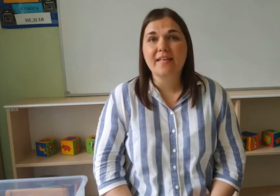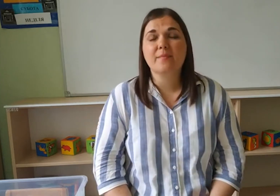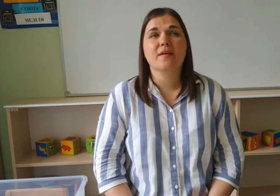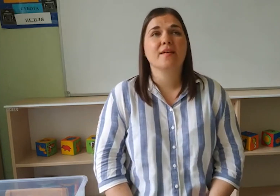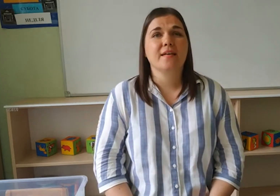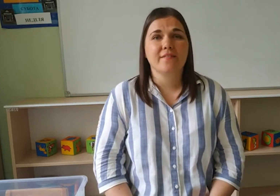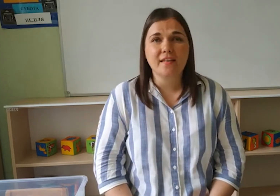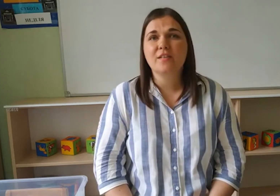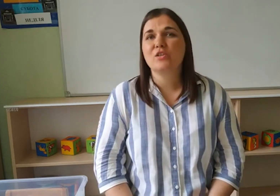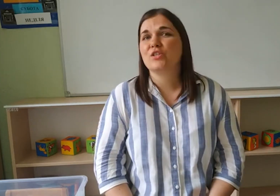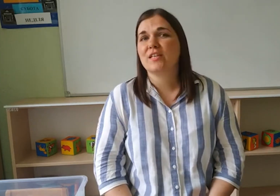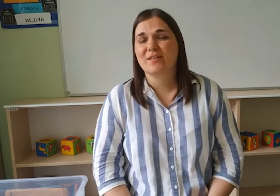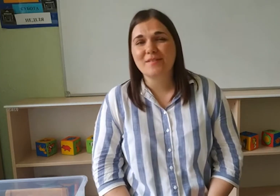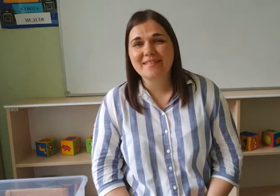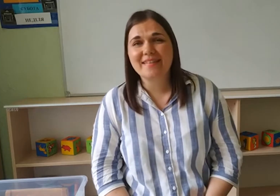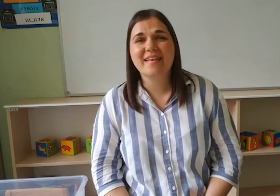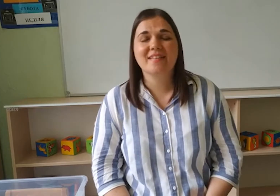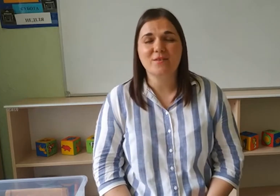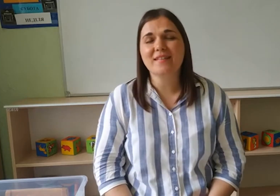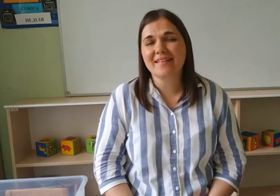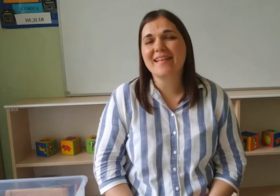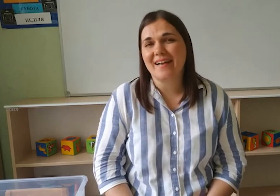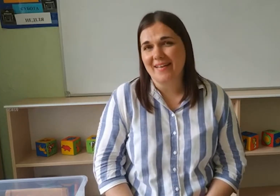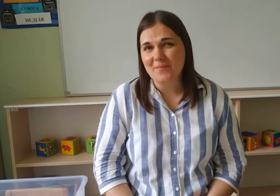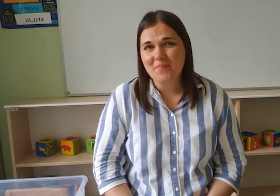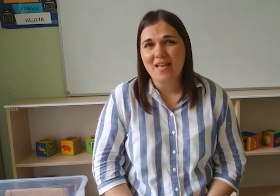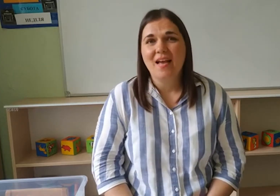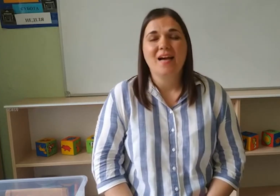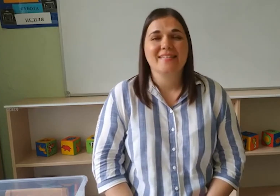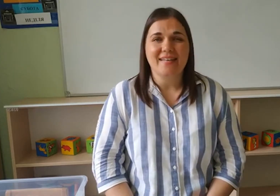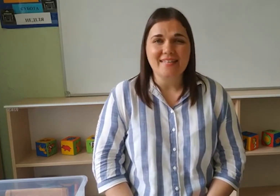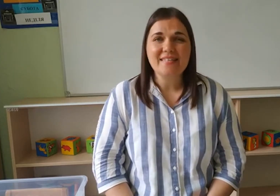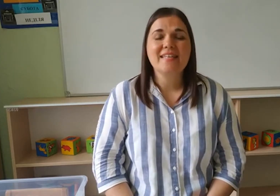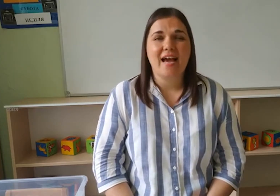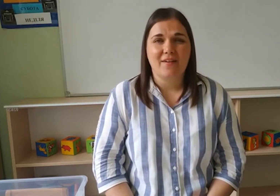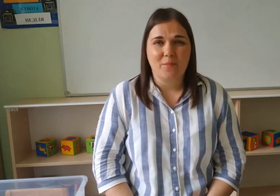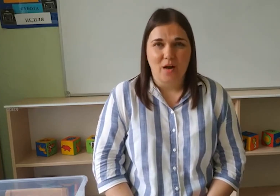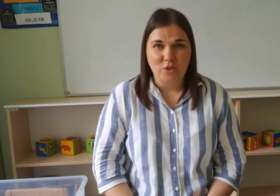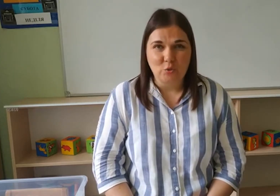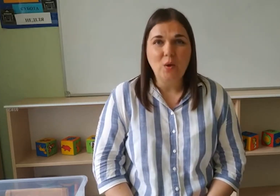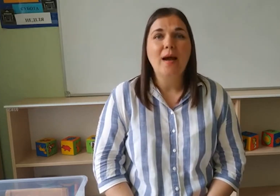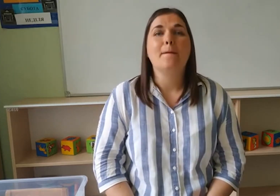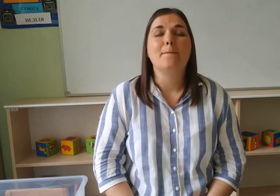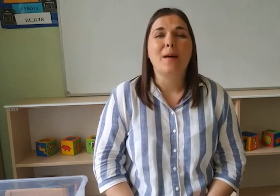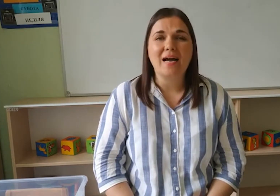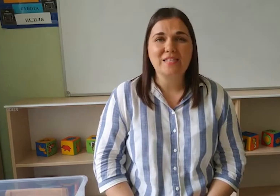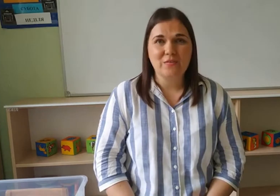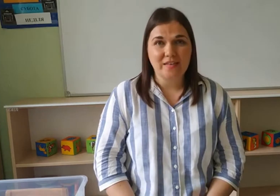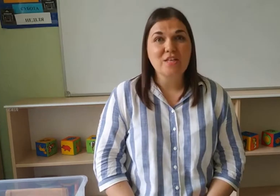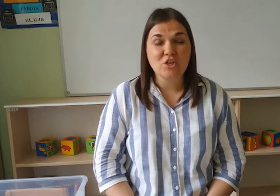рибки, квіточки, рослини, ну і так далі. А зараз я вам покажу базові